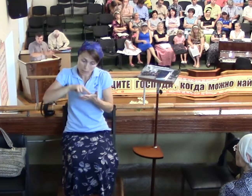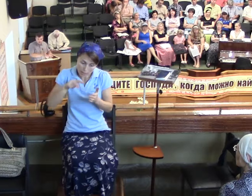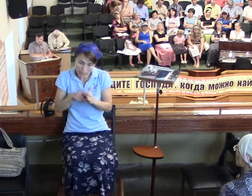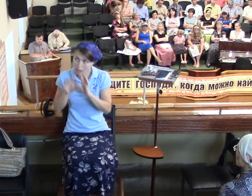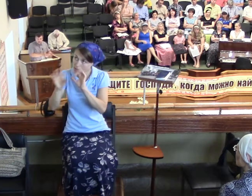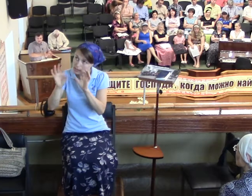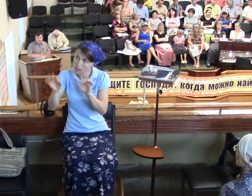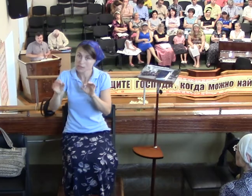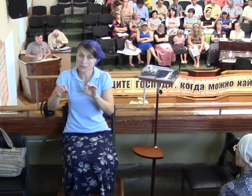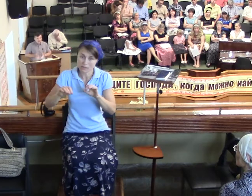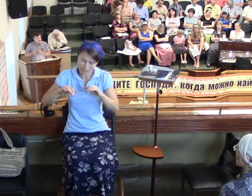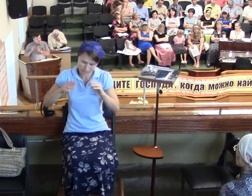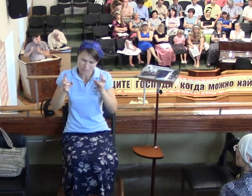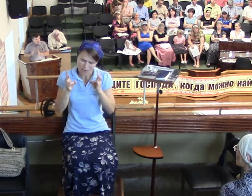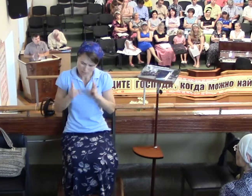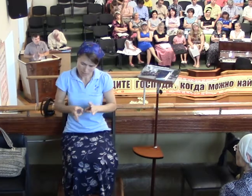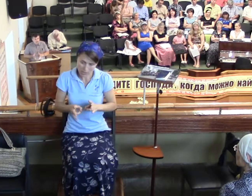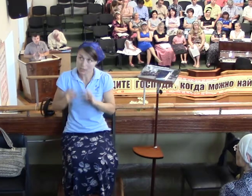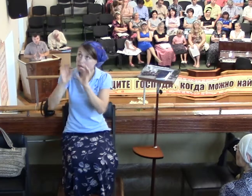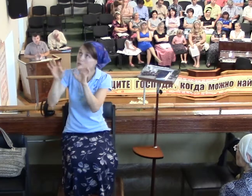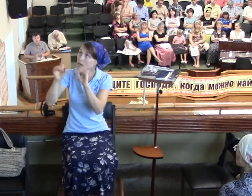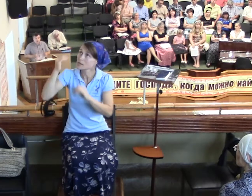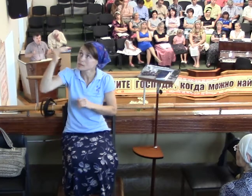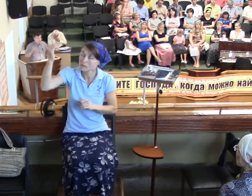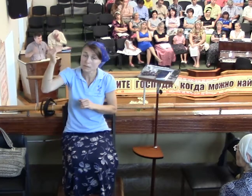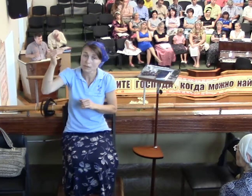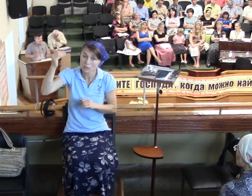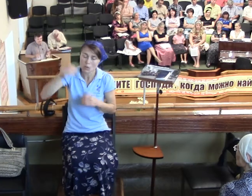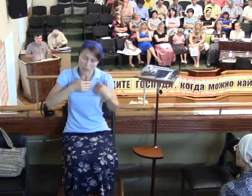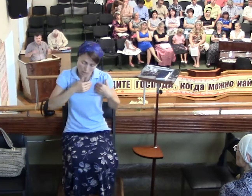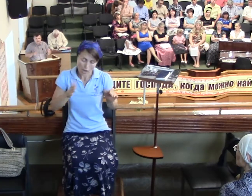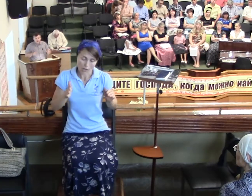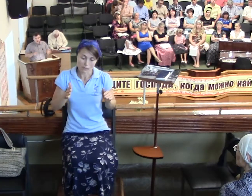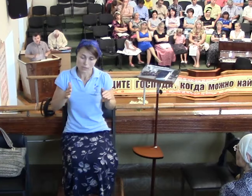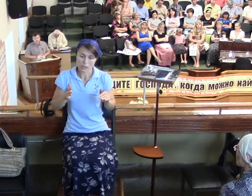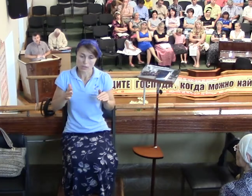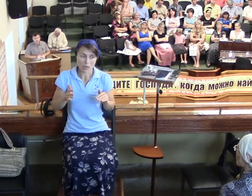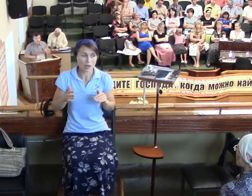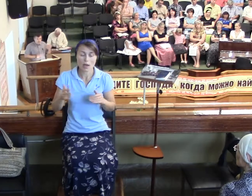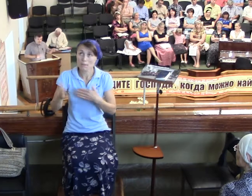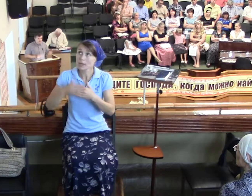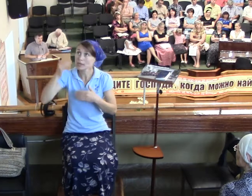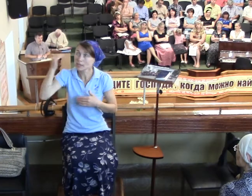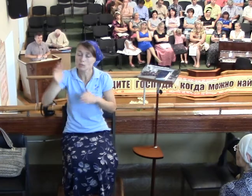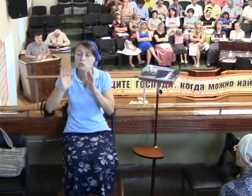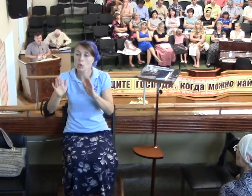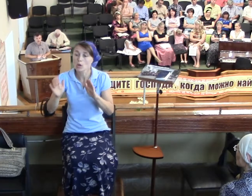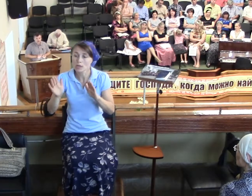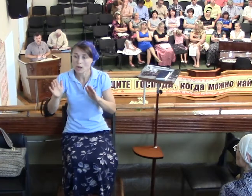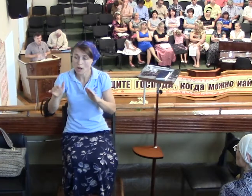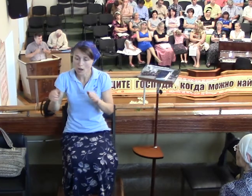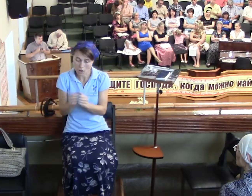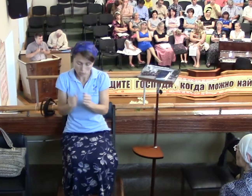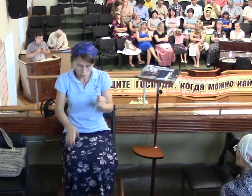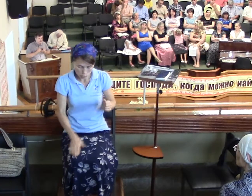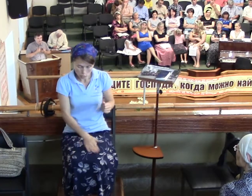Ему свои горечи, мы каемся в своих грехах, мы получаем от Господа прощение. Действительно, только у ног Иисуса Христа наша